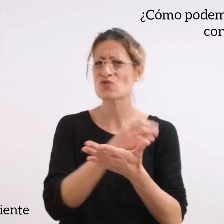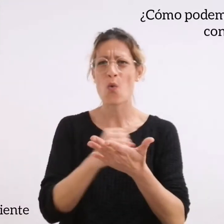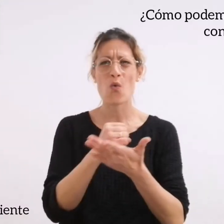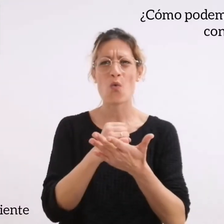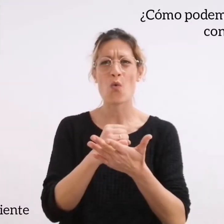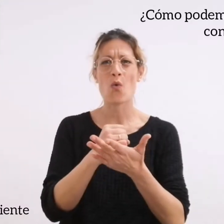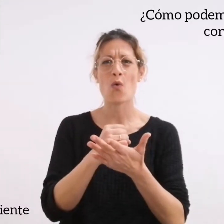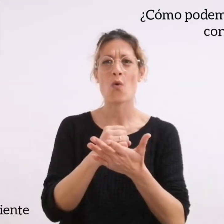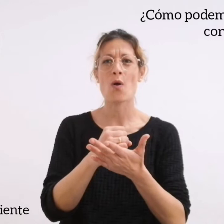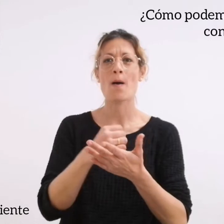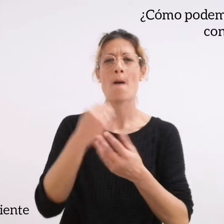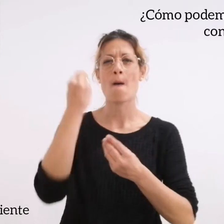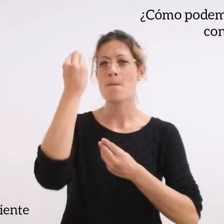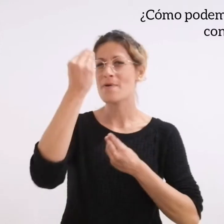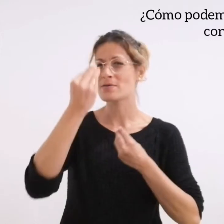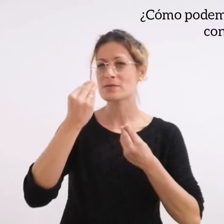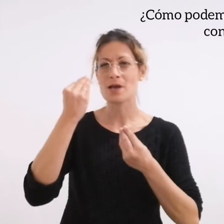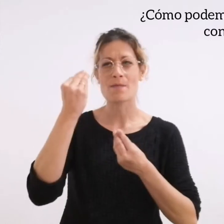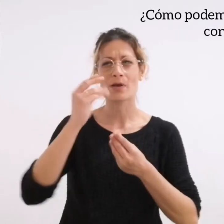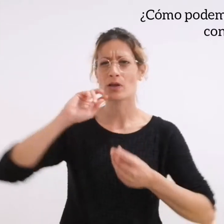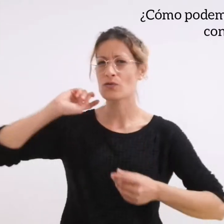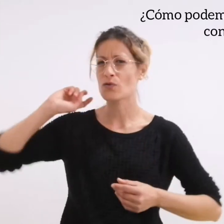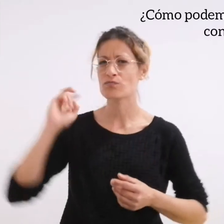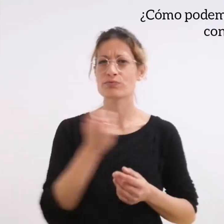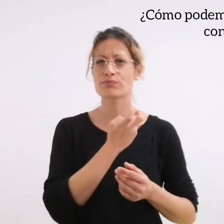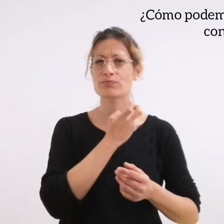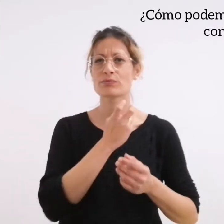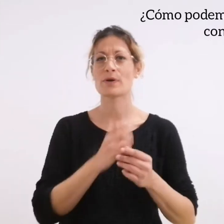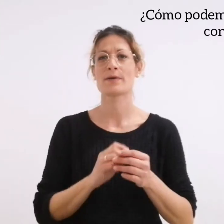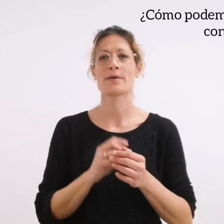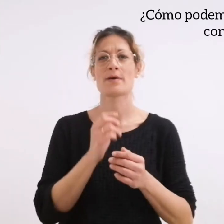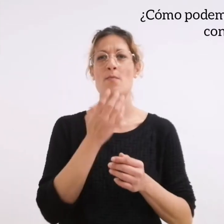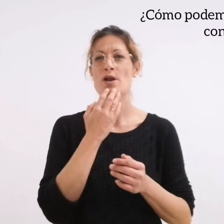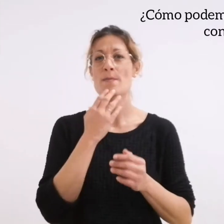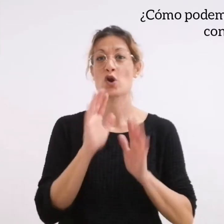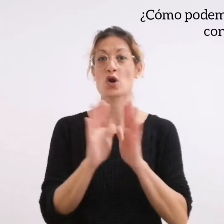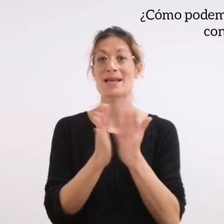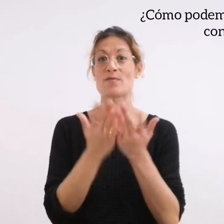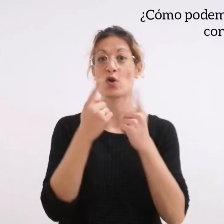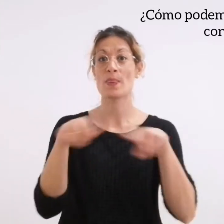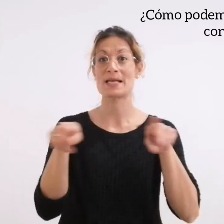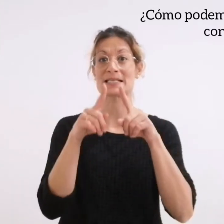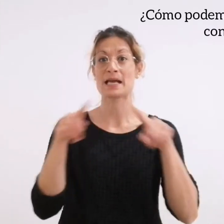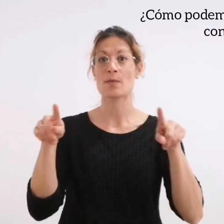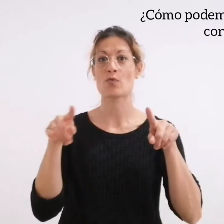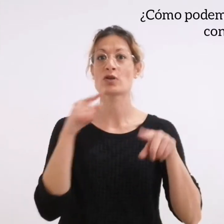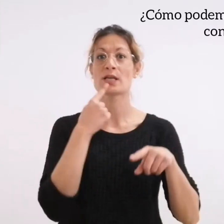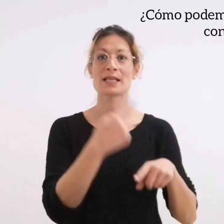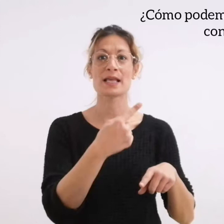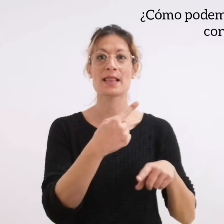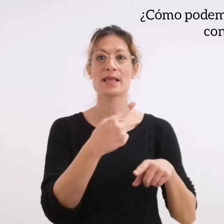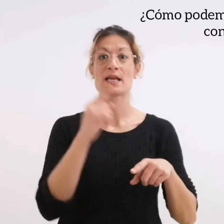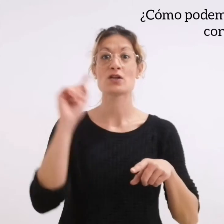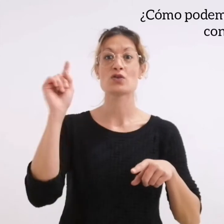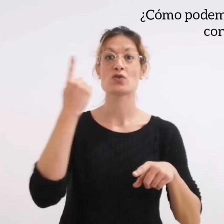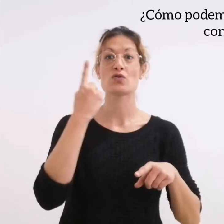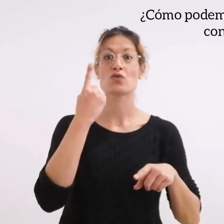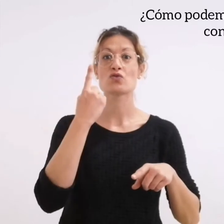pensamientos. En el Salmo 44:21 dice, porque Él conoce los secretos del corazón. Él